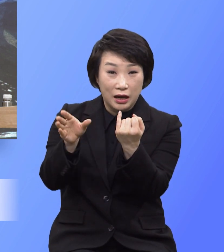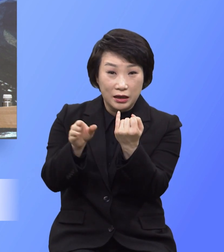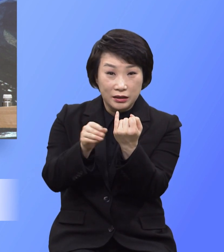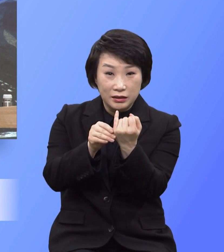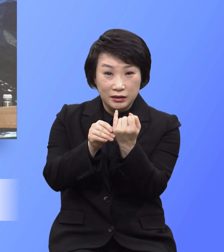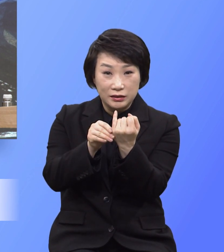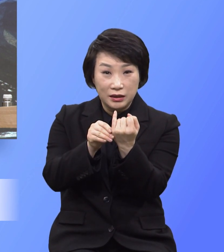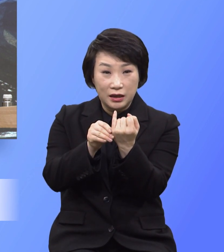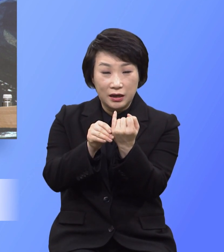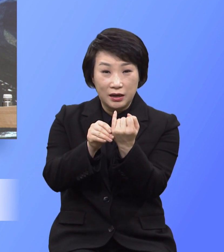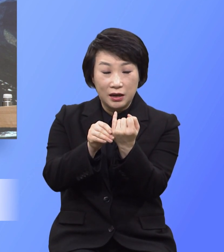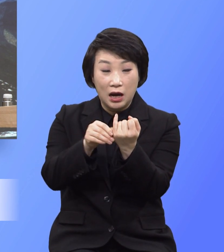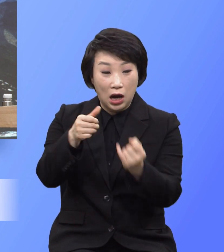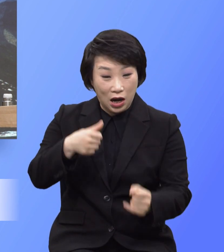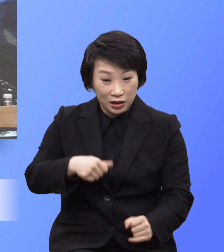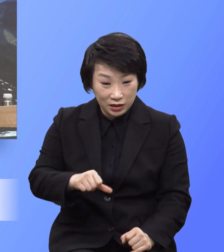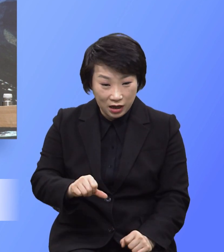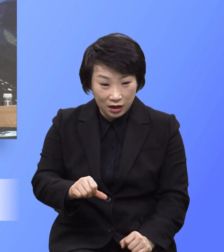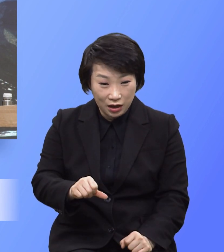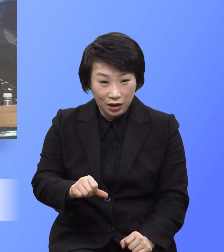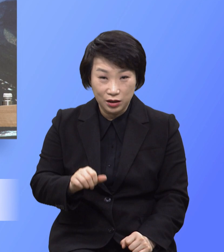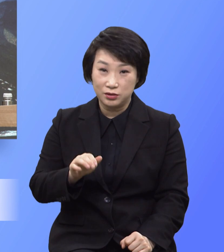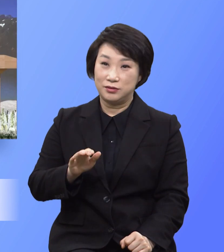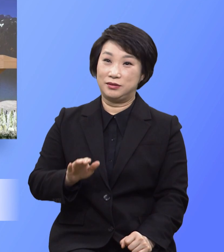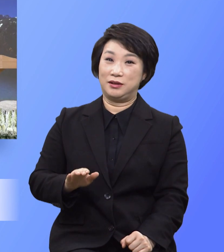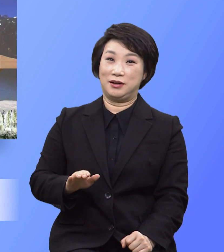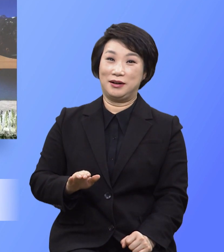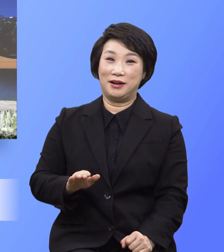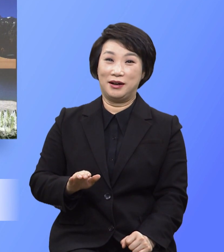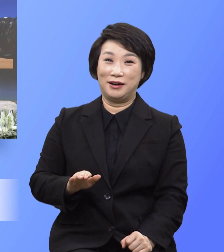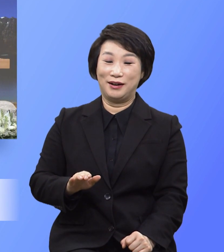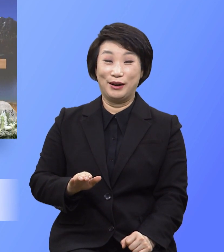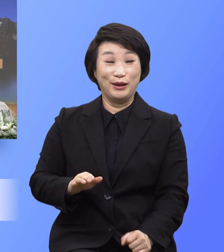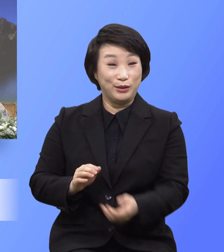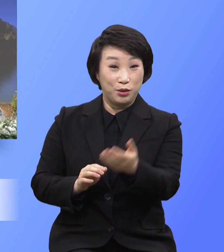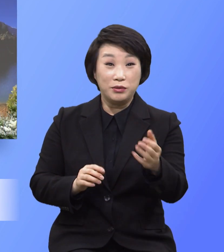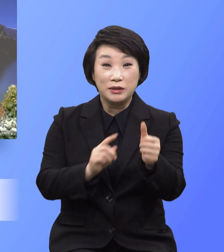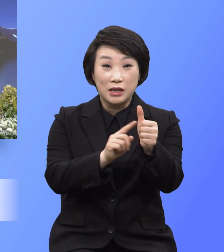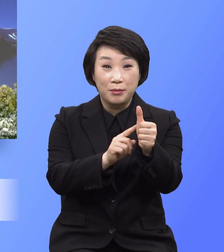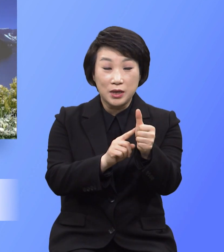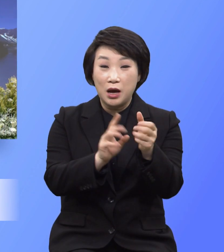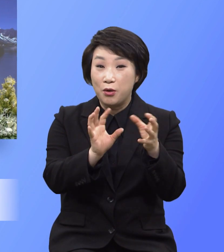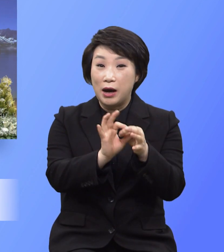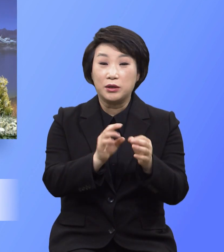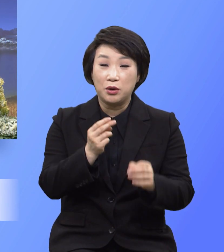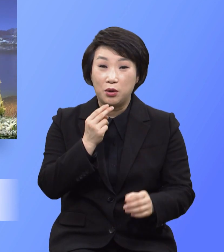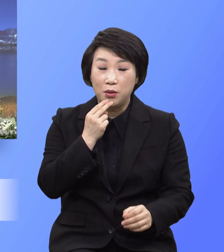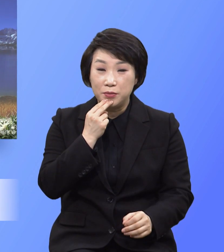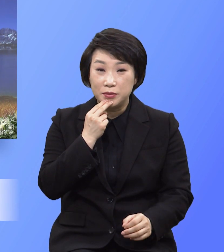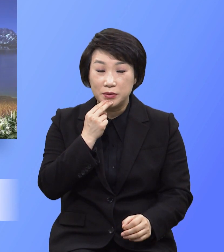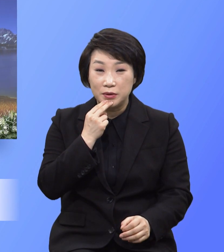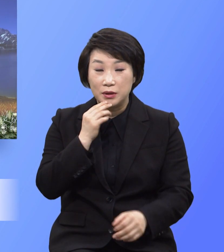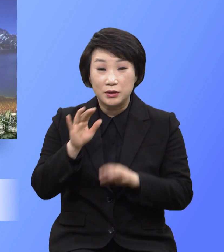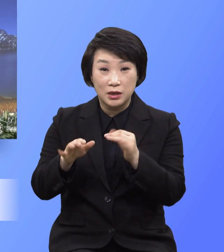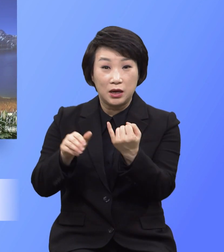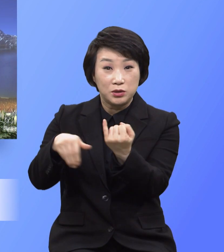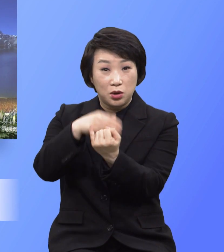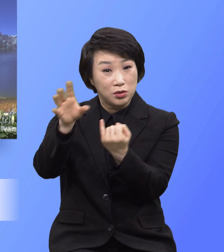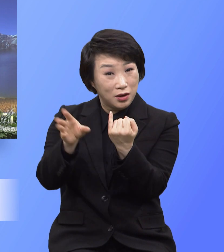잉태하여 아들을 낳았다. 남자의 씨가 있어야 되는데